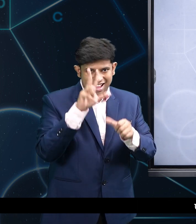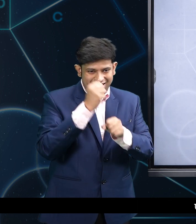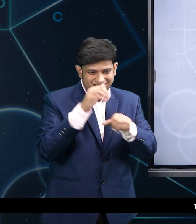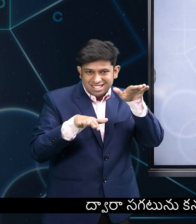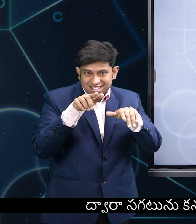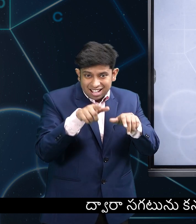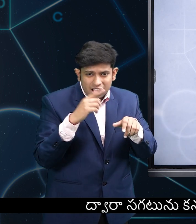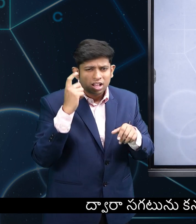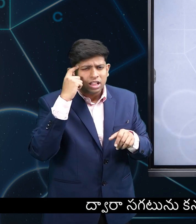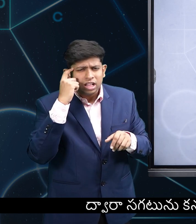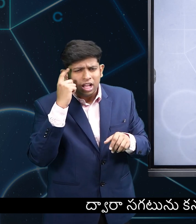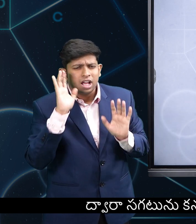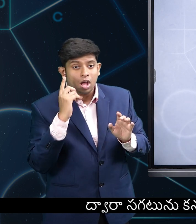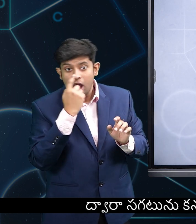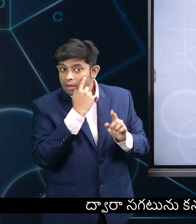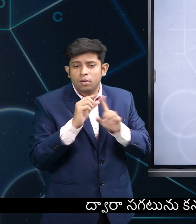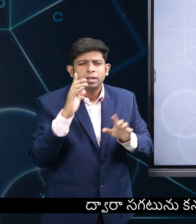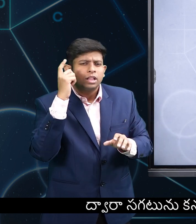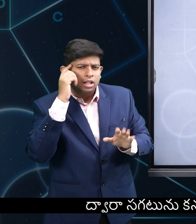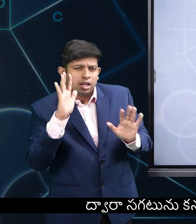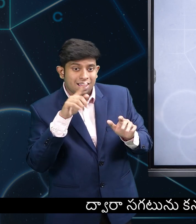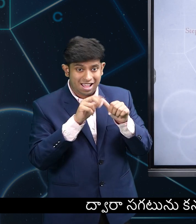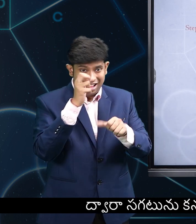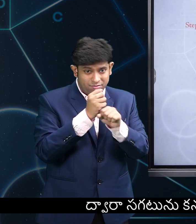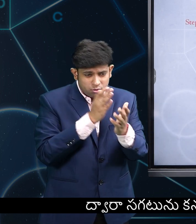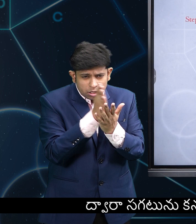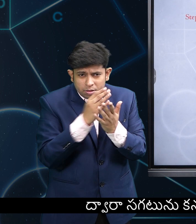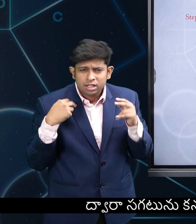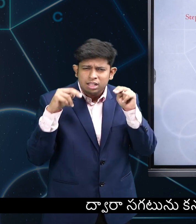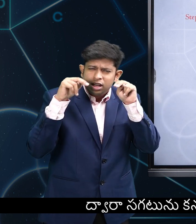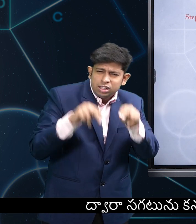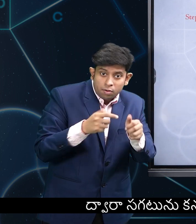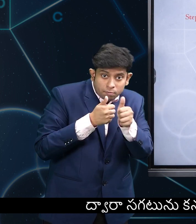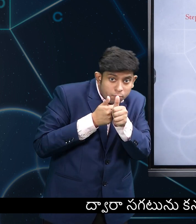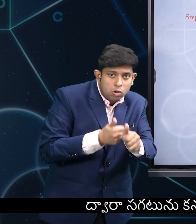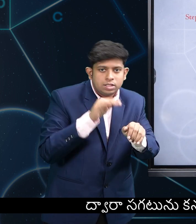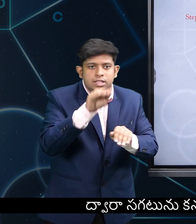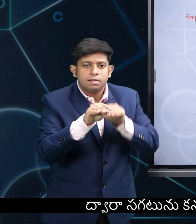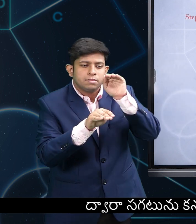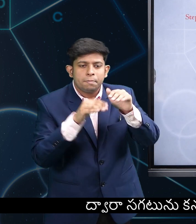సగటు పద్ధతి ద్వారా సగటును కనుగొనడానికి క్రింది దశలను అనుసరించాలి.